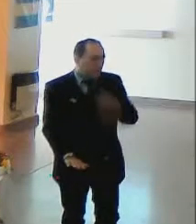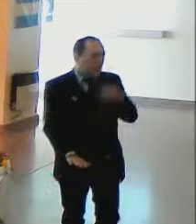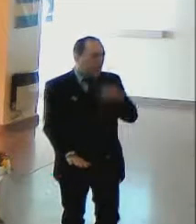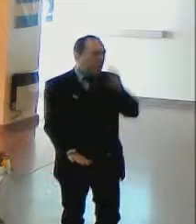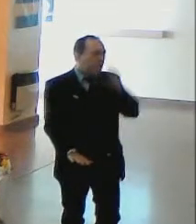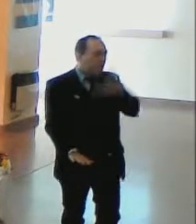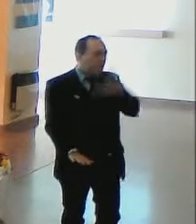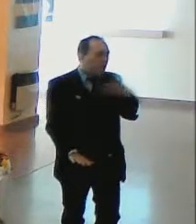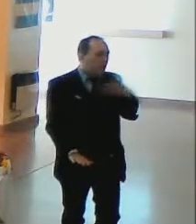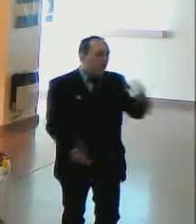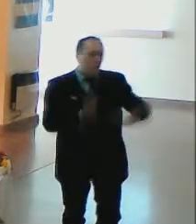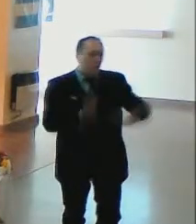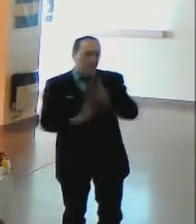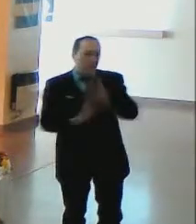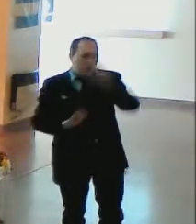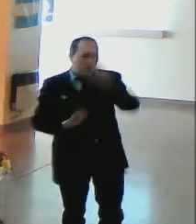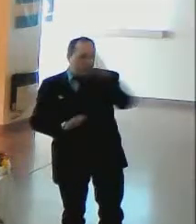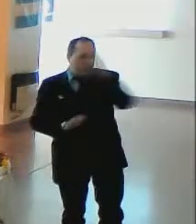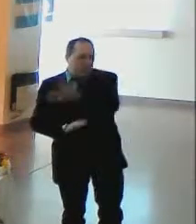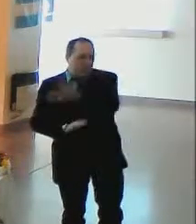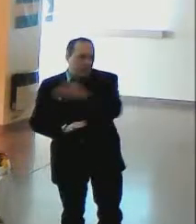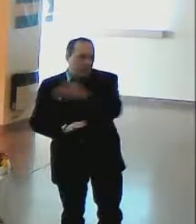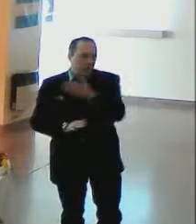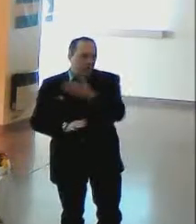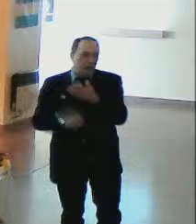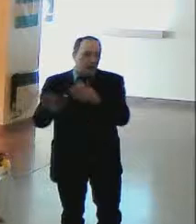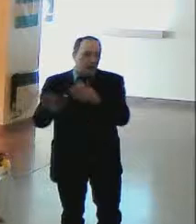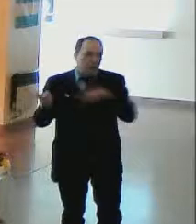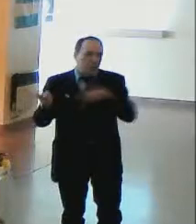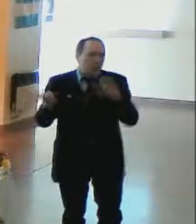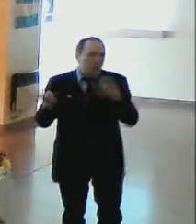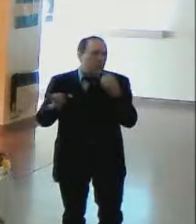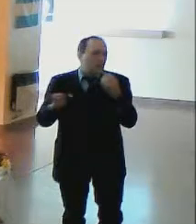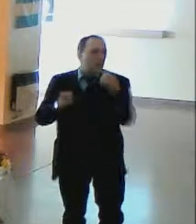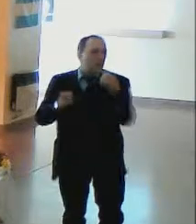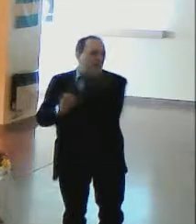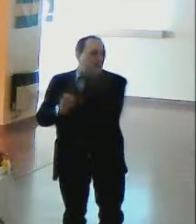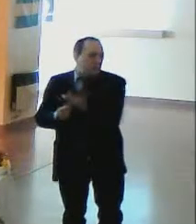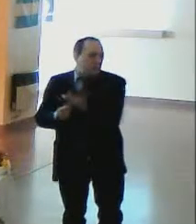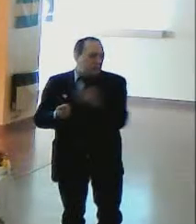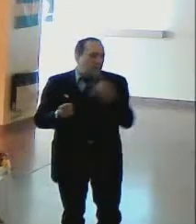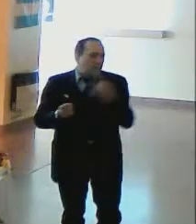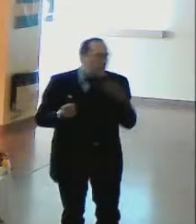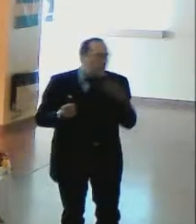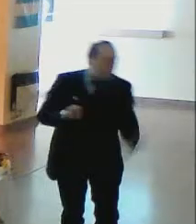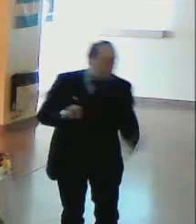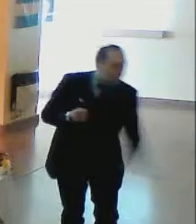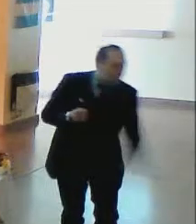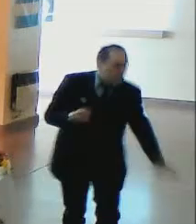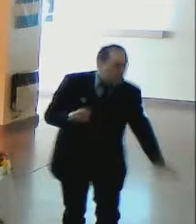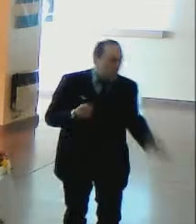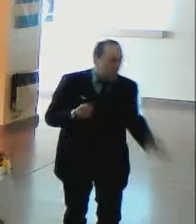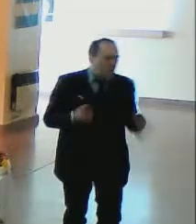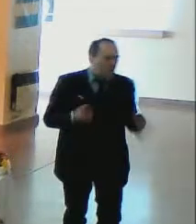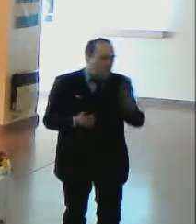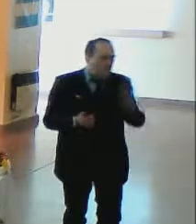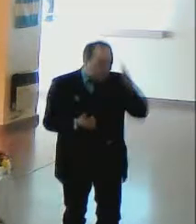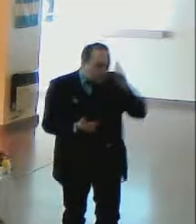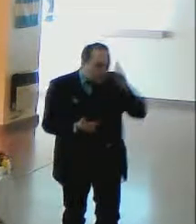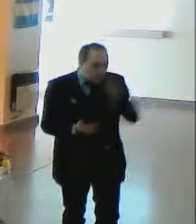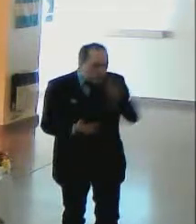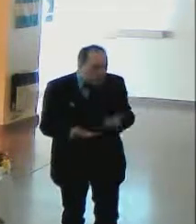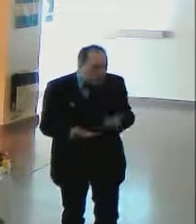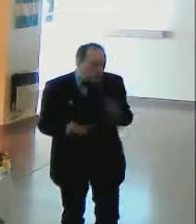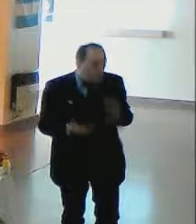han devuelto a la vida, pero ahora yo pienso en los niños sordos, con mamás oyentes, que ¿qué le